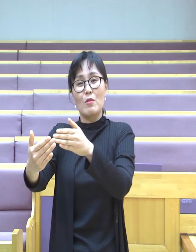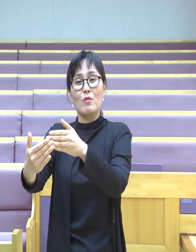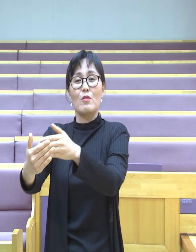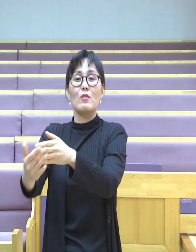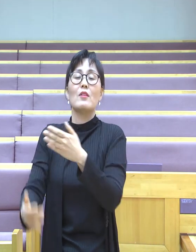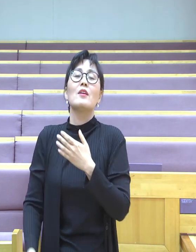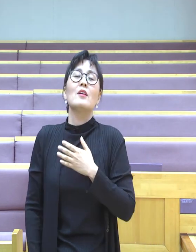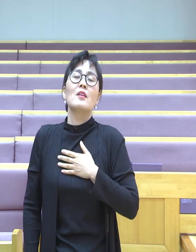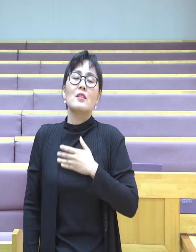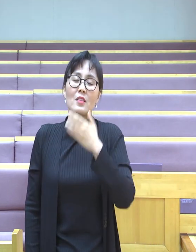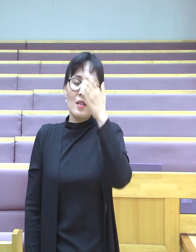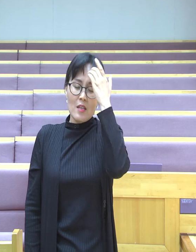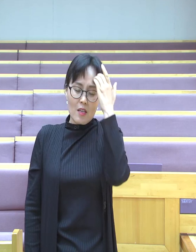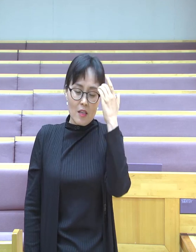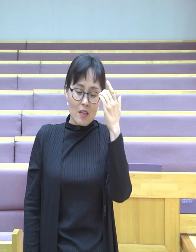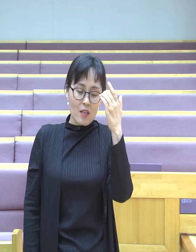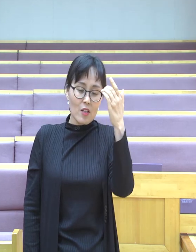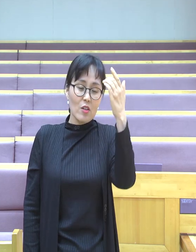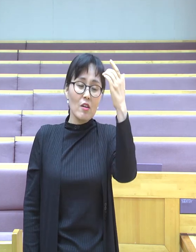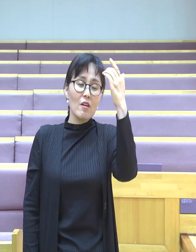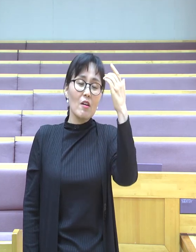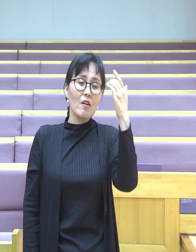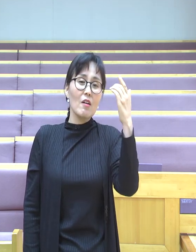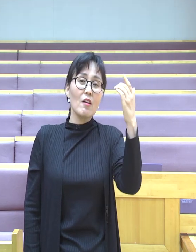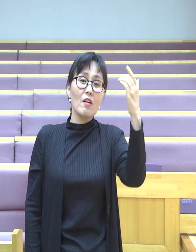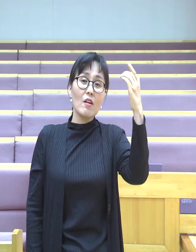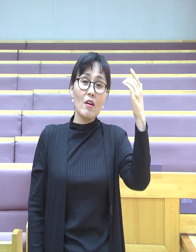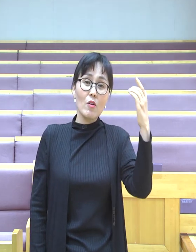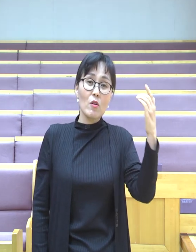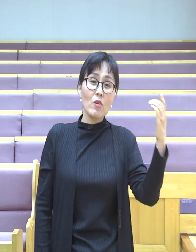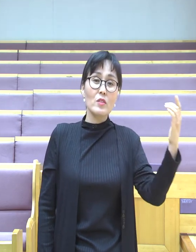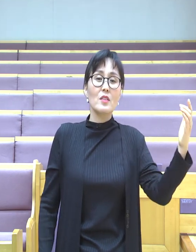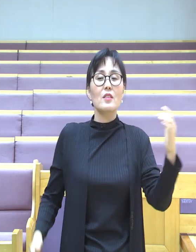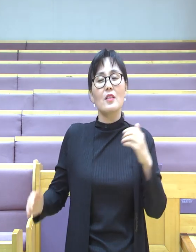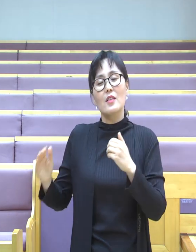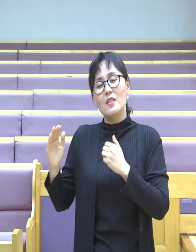영원토록 내 영혼을